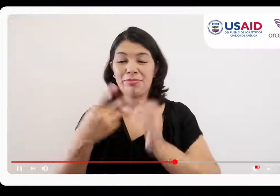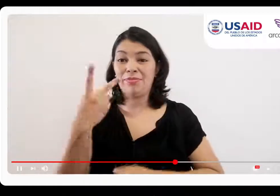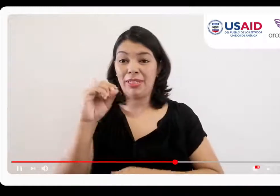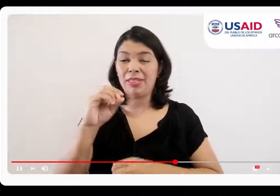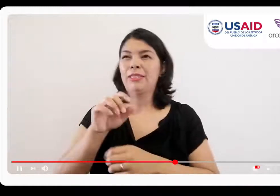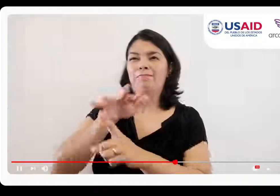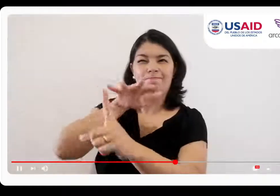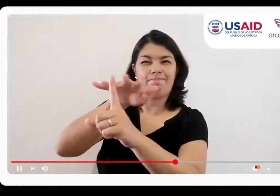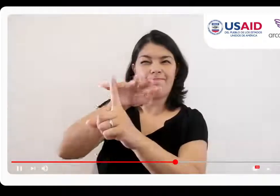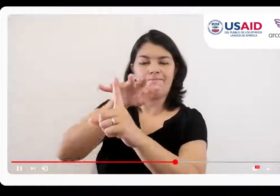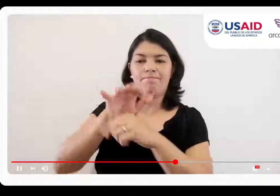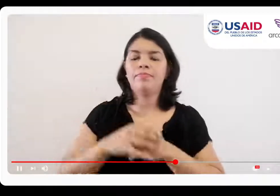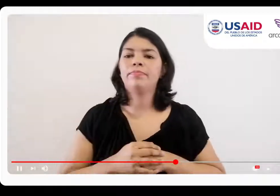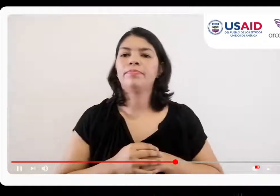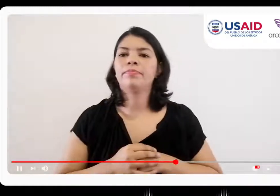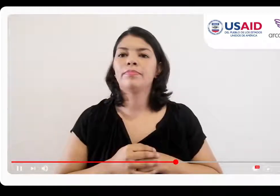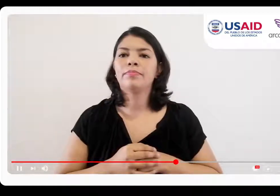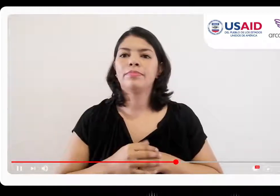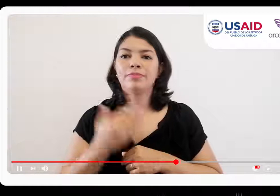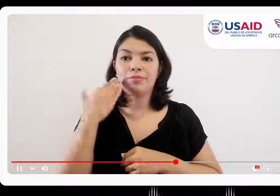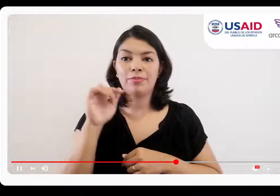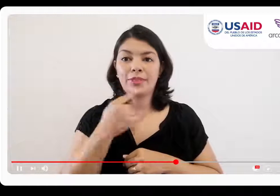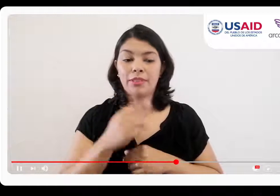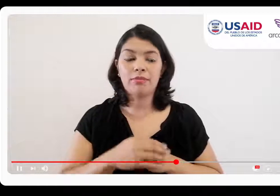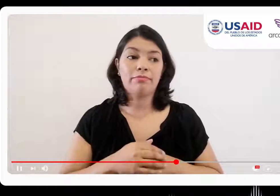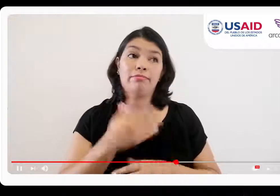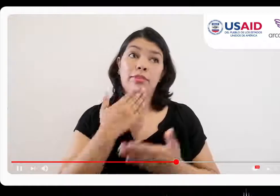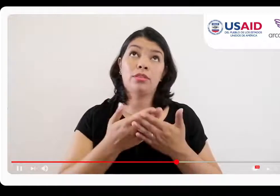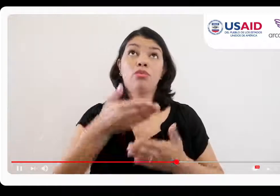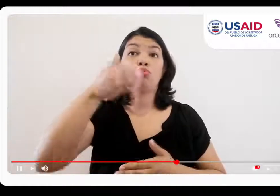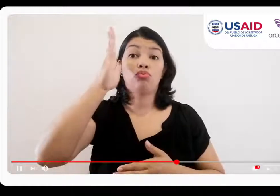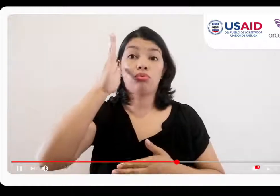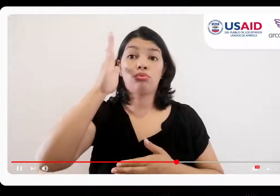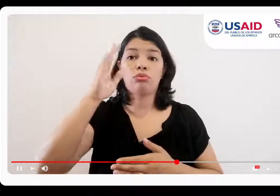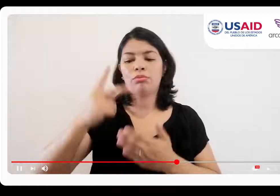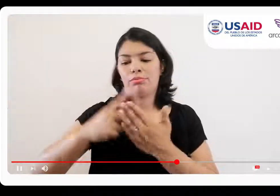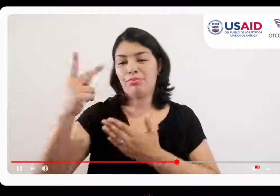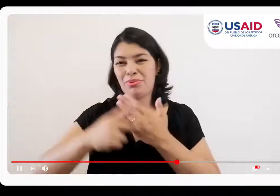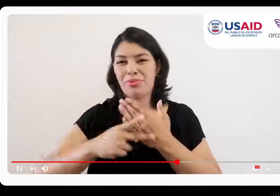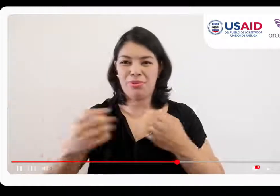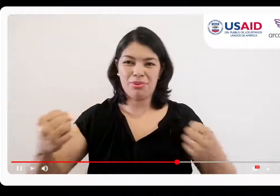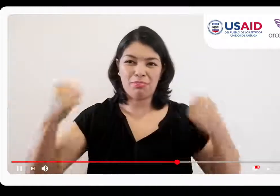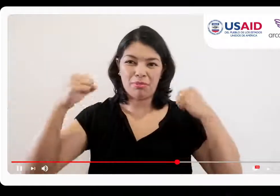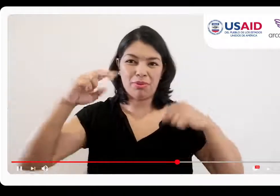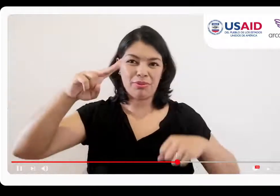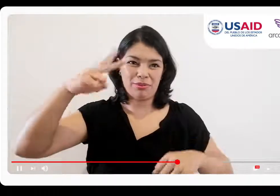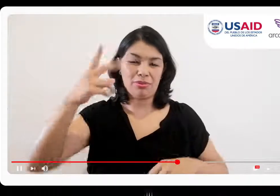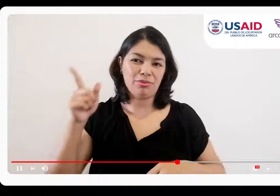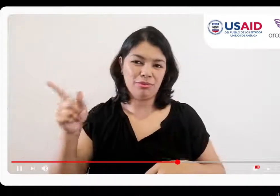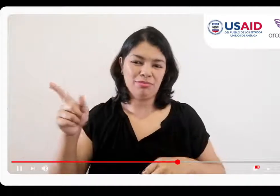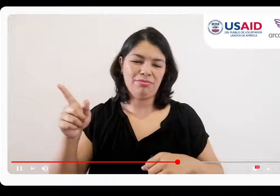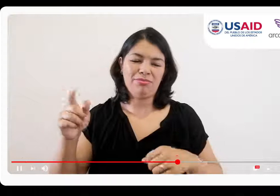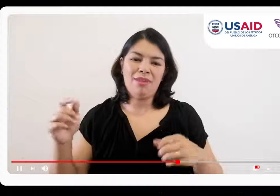y al acompañamiento también del proyecto Sport Power operado por la Fundación Arcángel